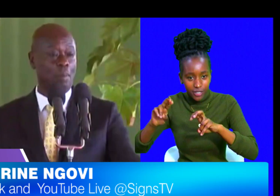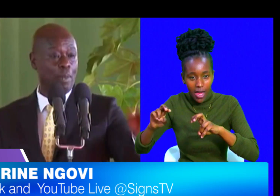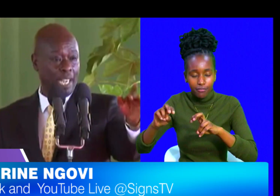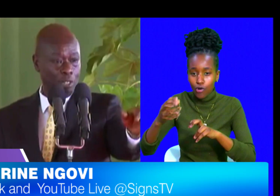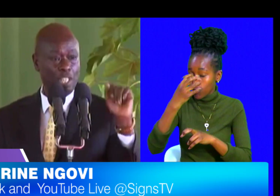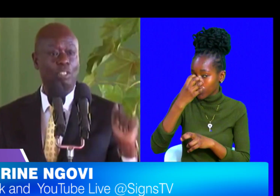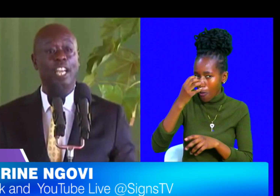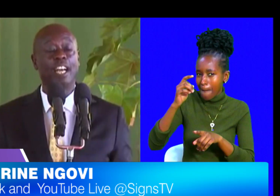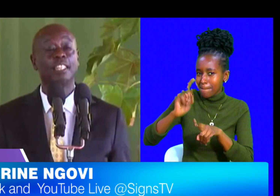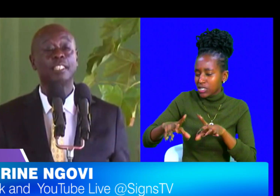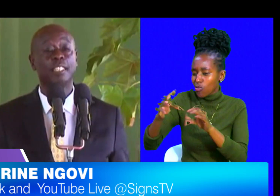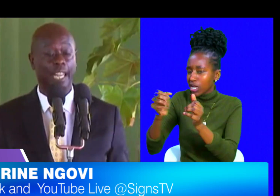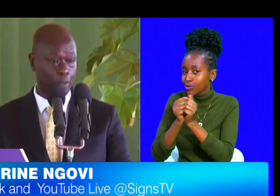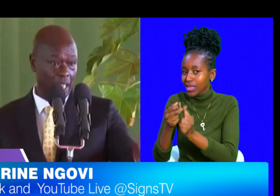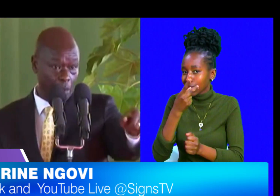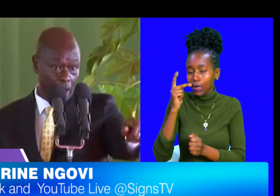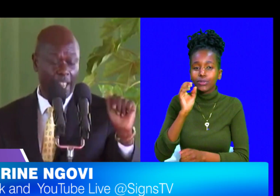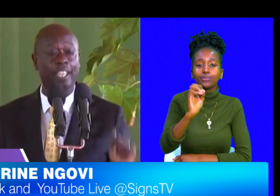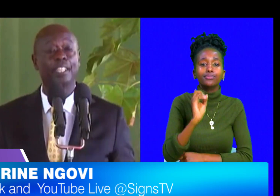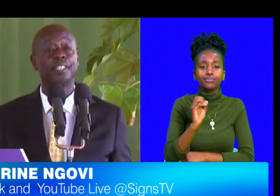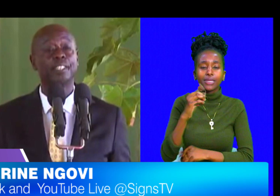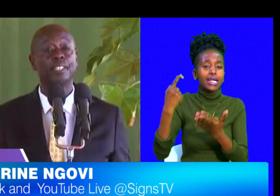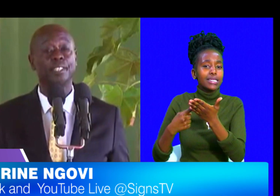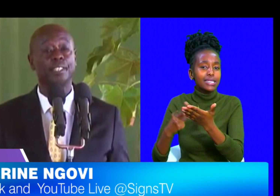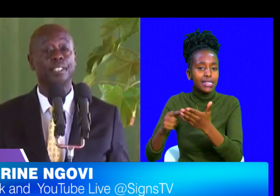Hakuna mambo ya Kalonzo aliongea mambo yake.